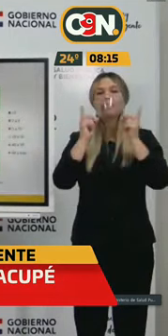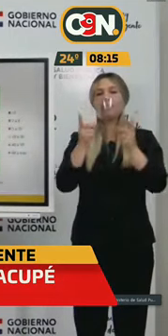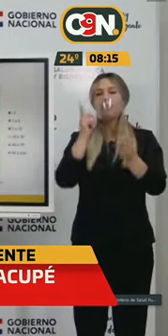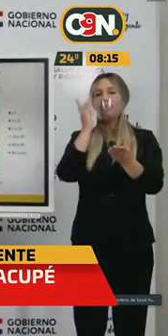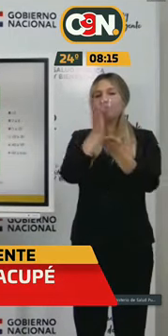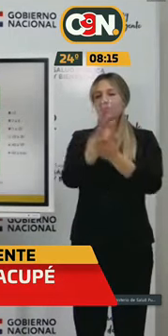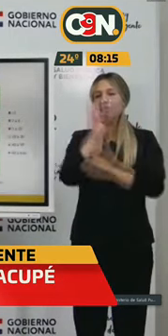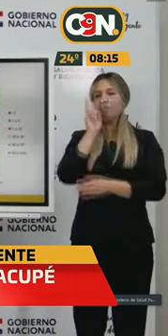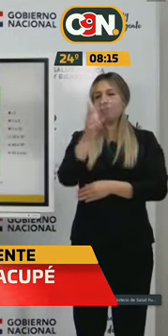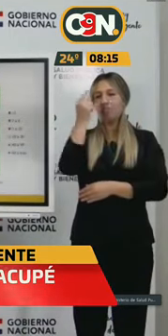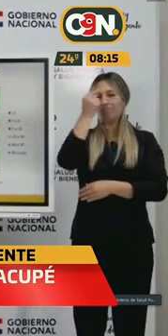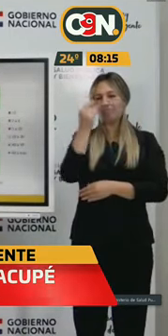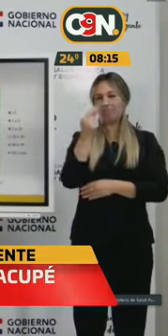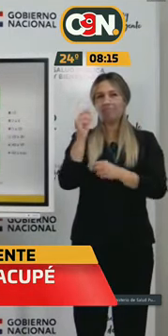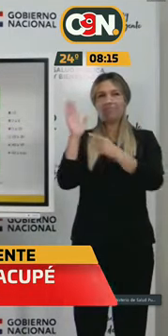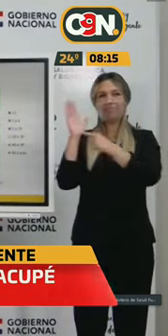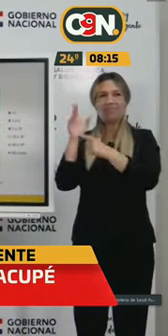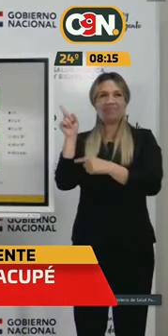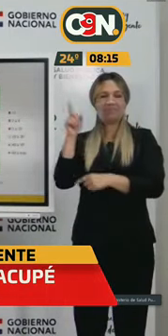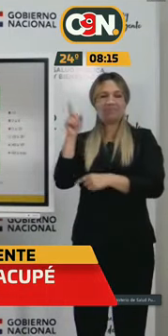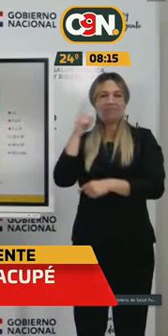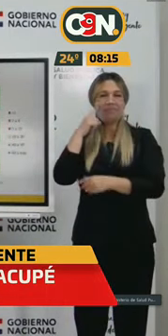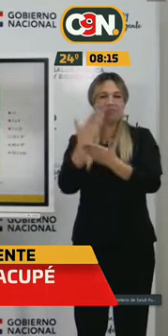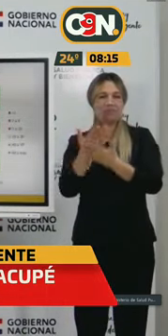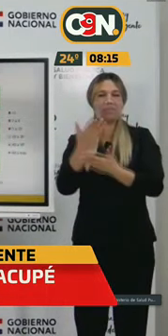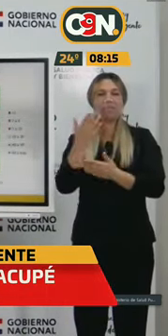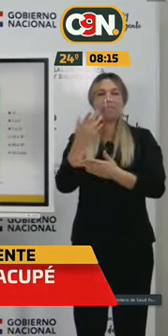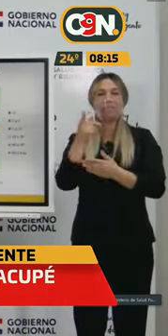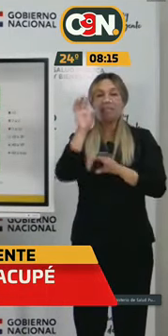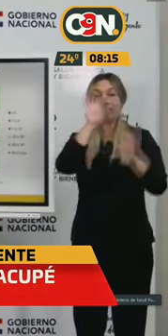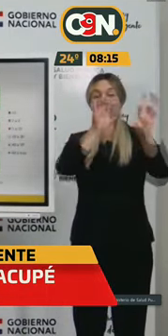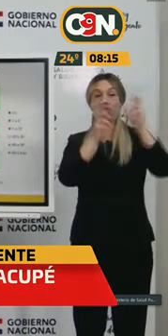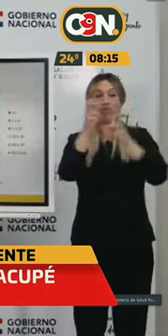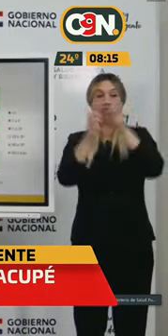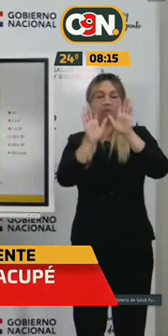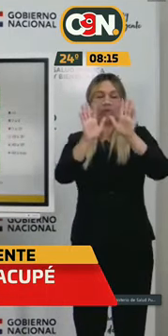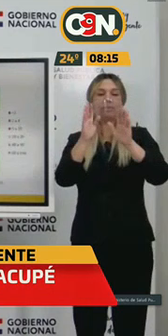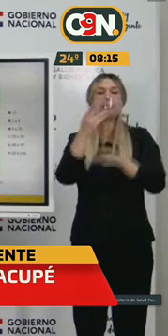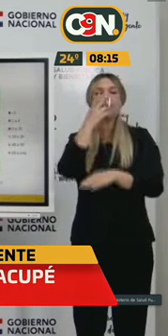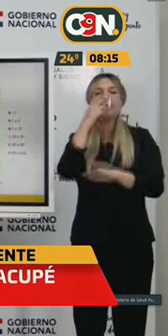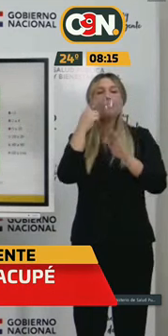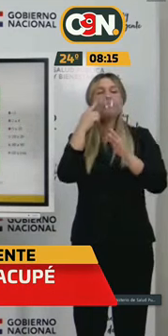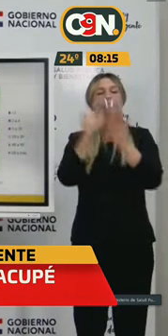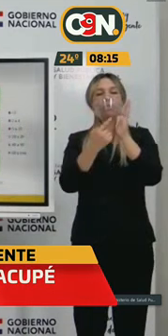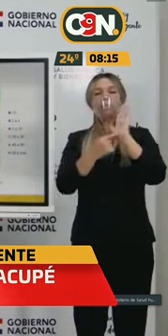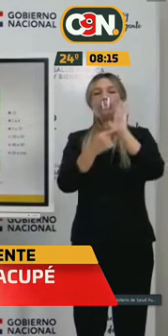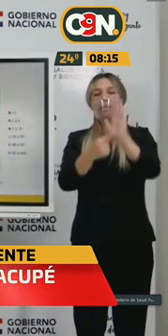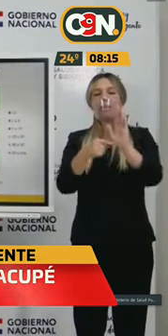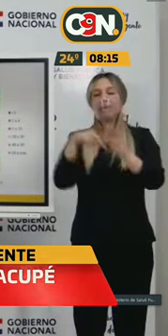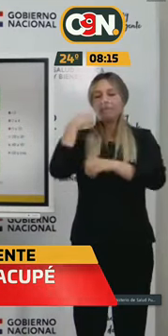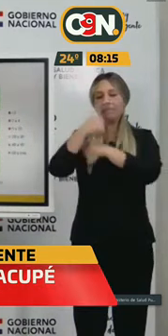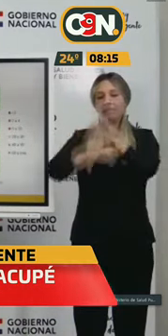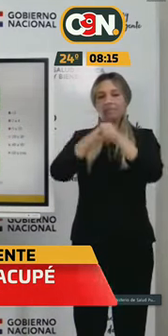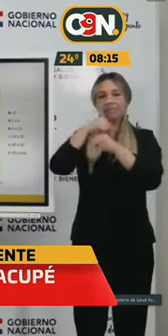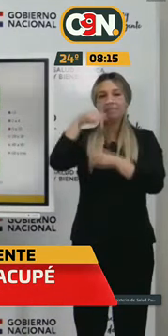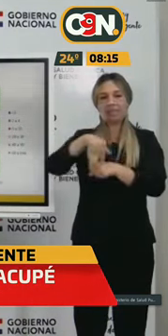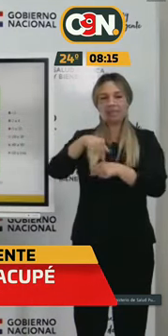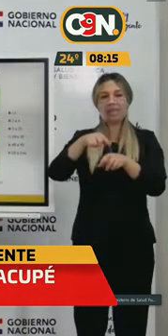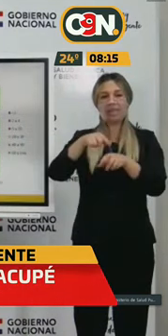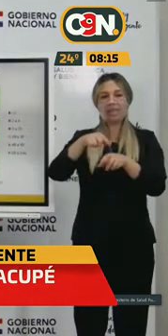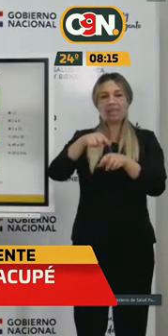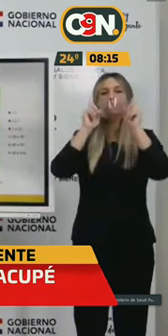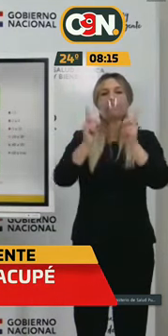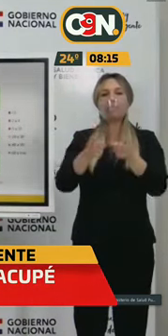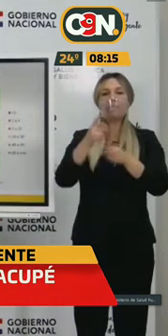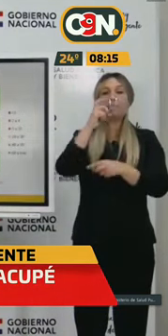gráfico, es un poquito cargado, pero solo para reflejar lo que ha venido ocurriendo este año y lo que ha ocurrido en los